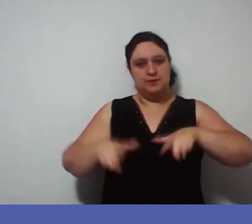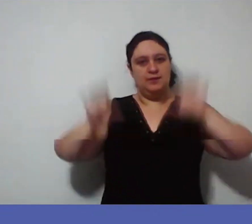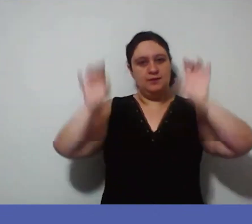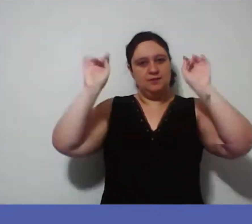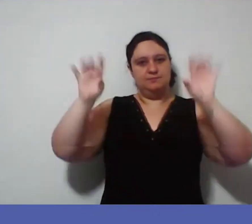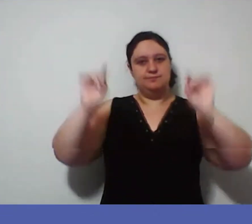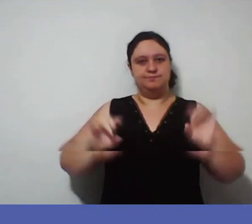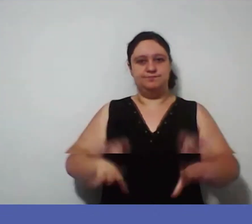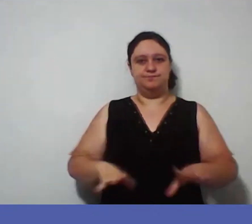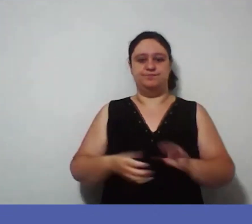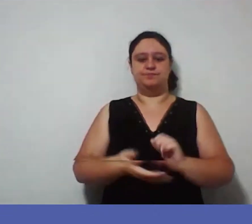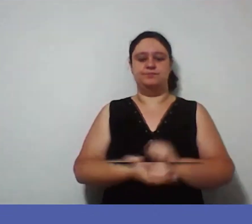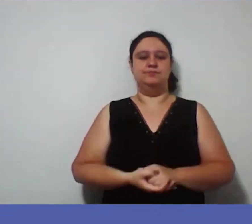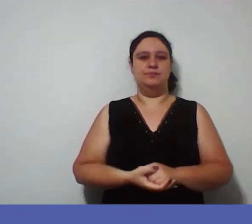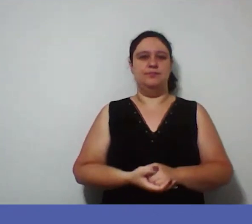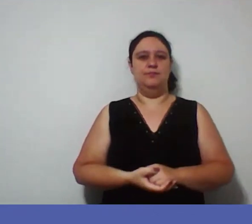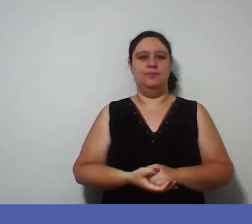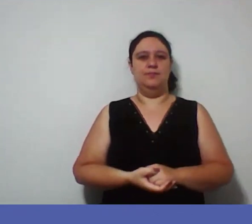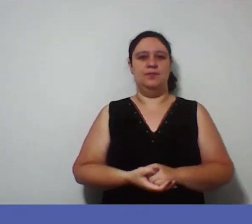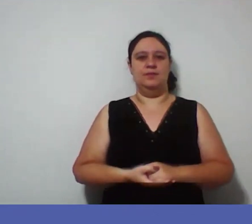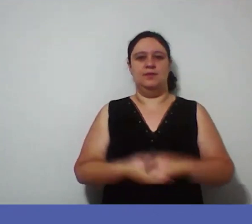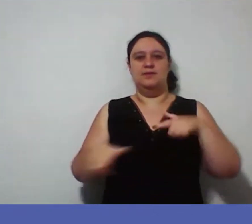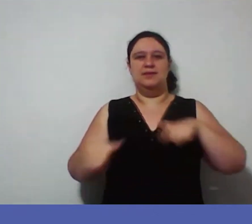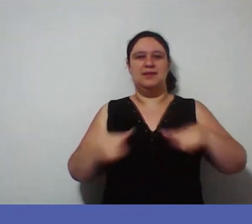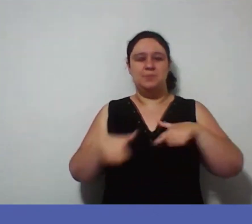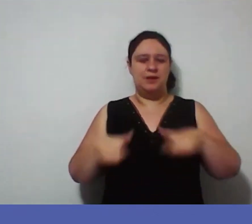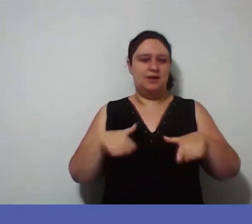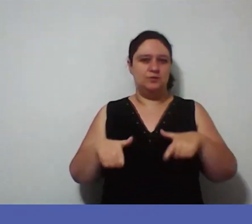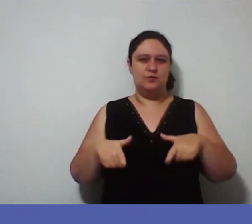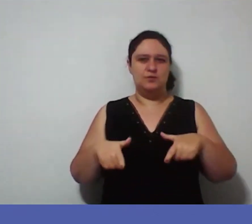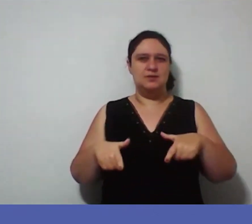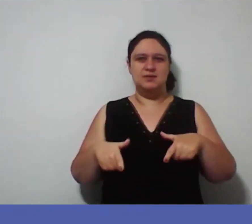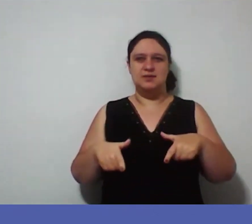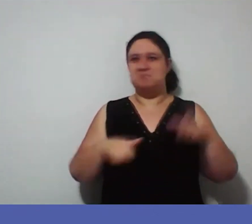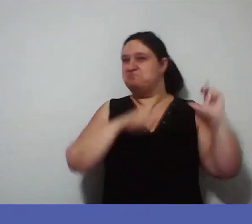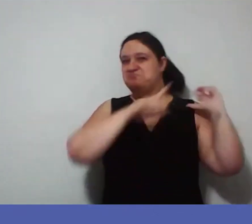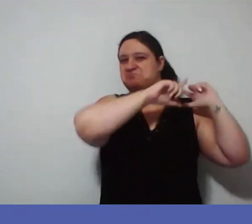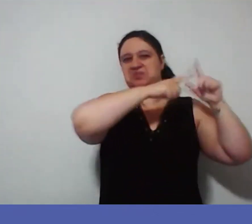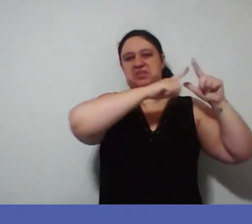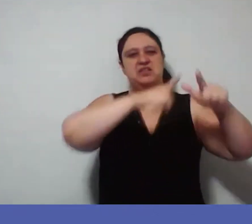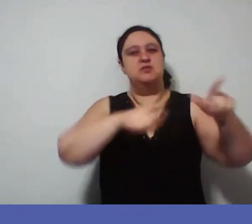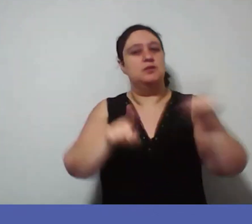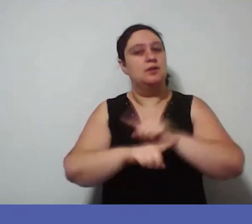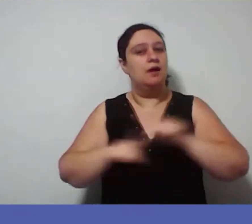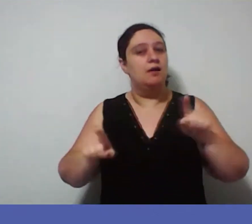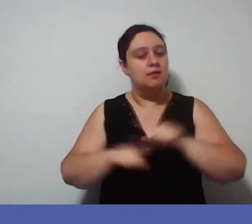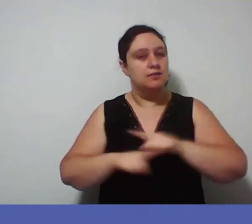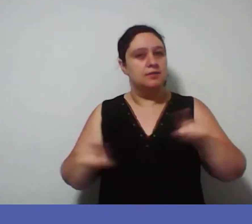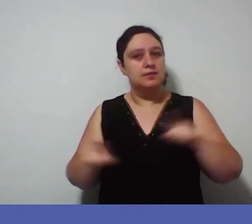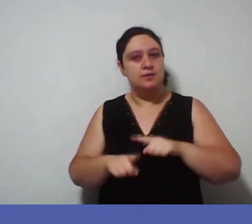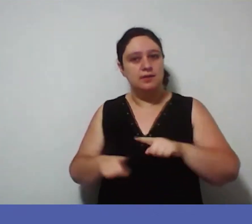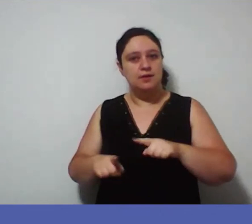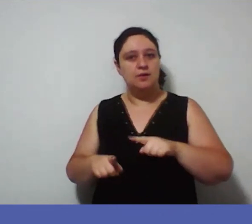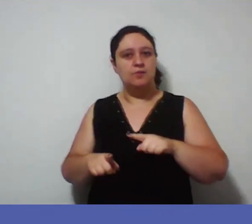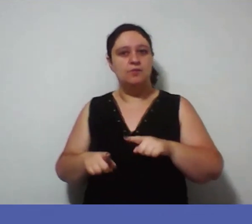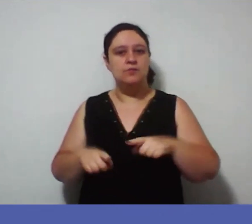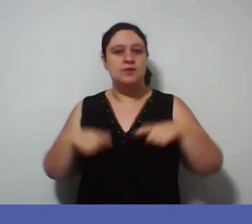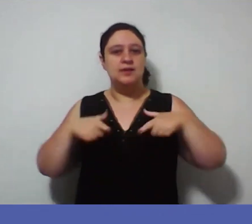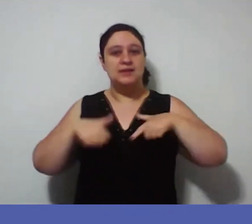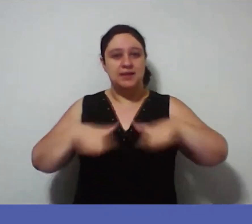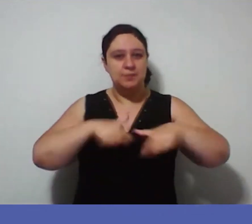Esses trabalhadores não convencionais, não tradicionais, esses estão fora da caixa.